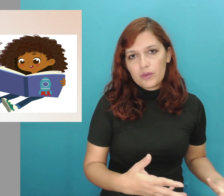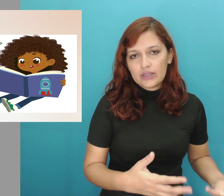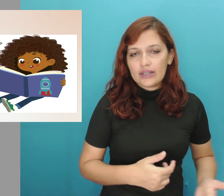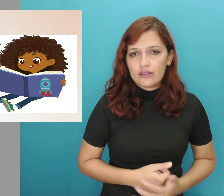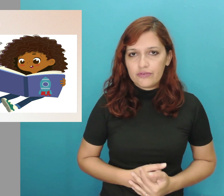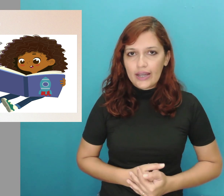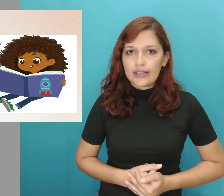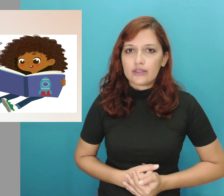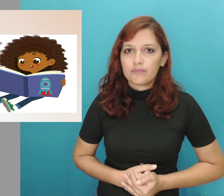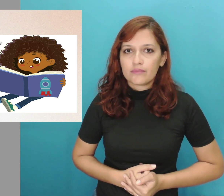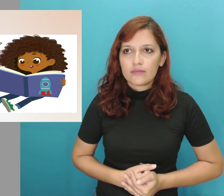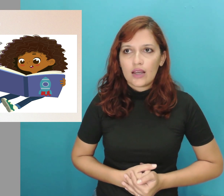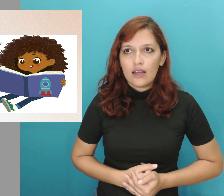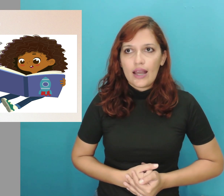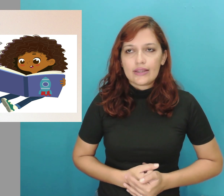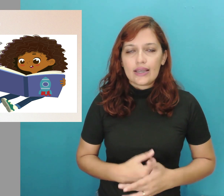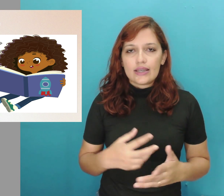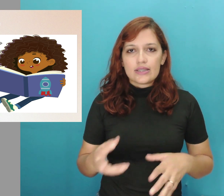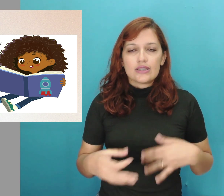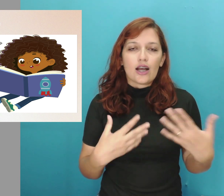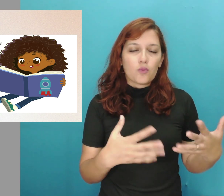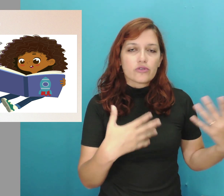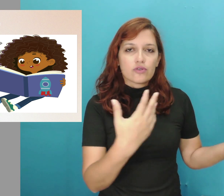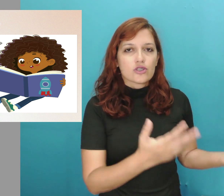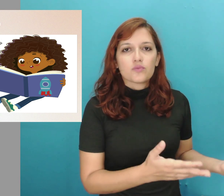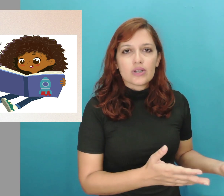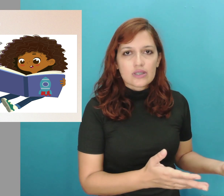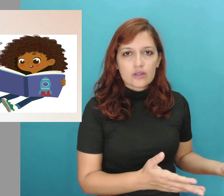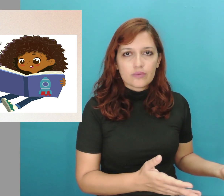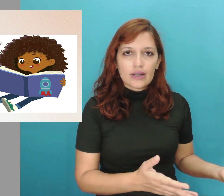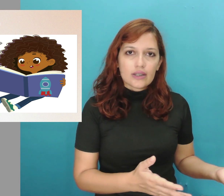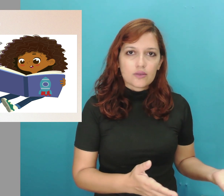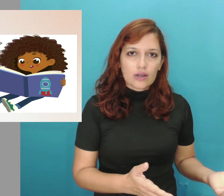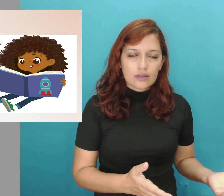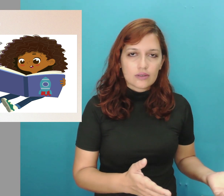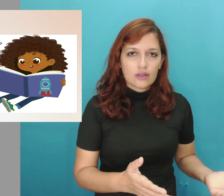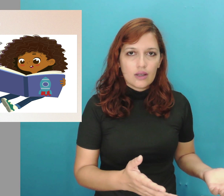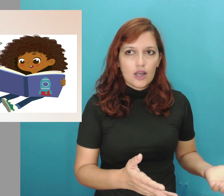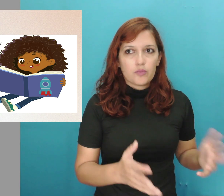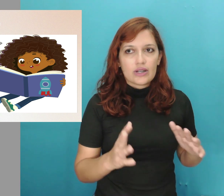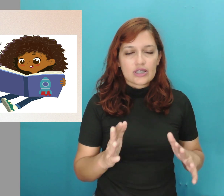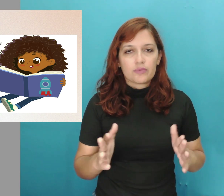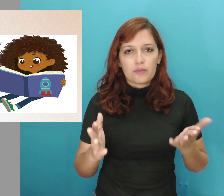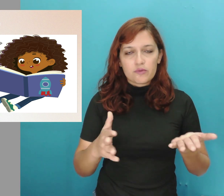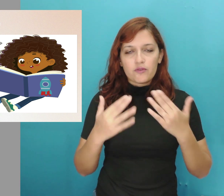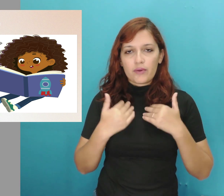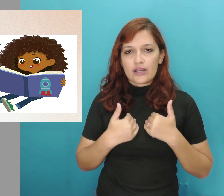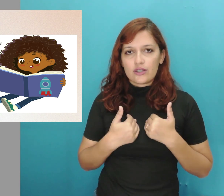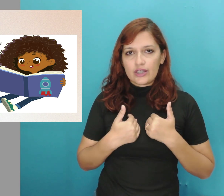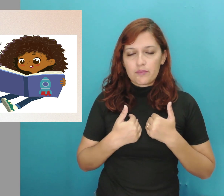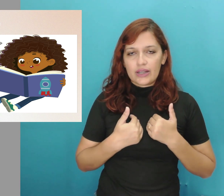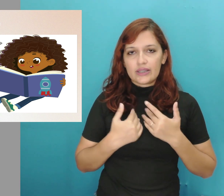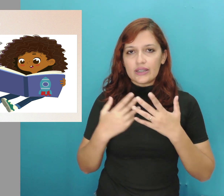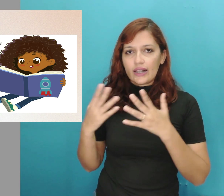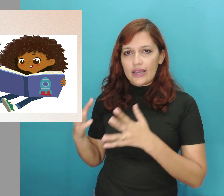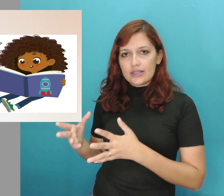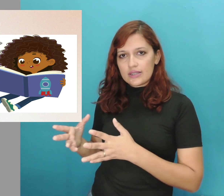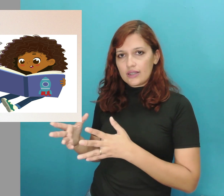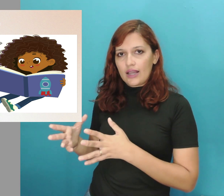maneira diferente. Tem que ensinar como se fosse uma segunda língua. Por exemplo, da mesma forma que a gente aprende inglês, a